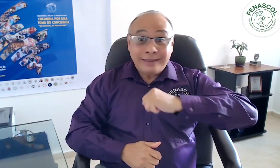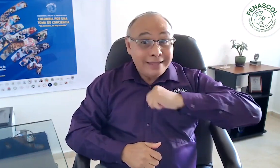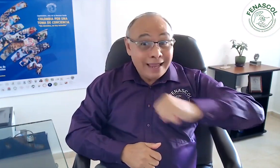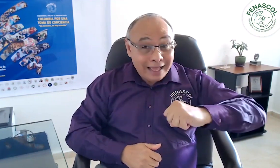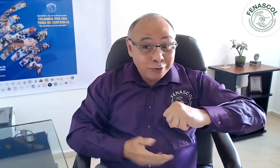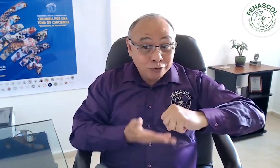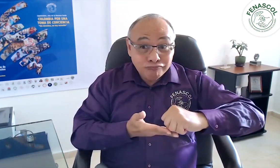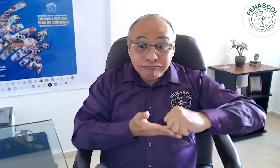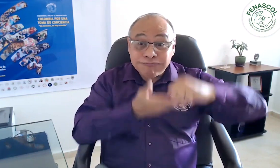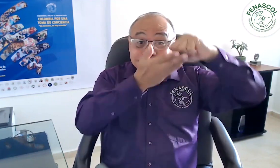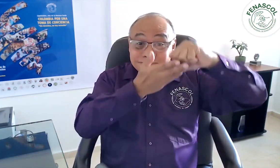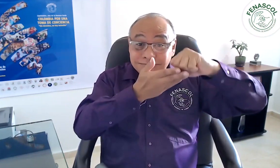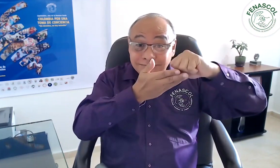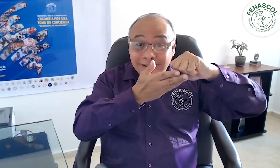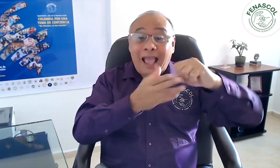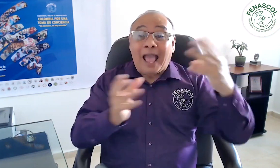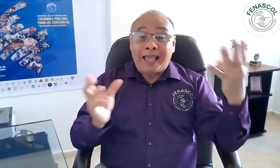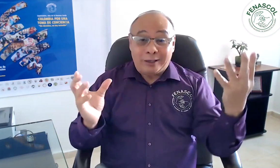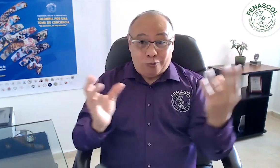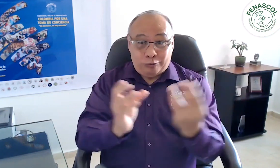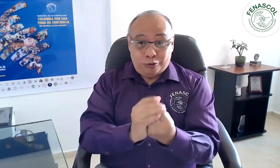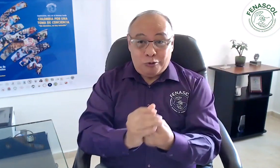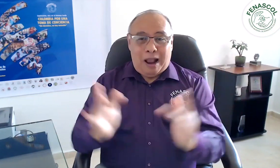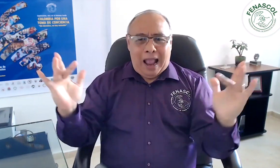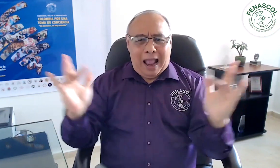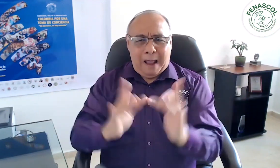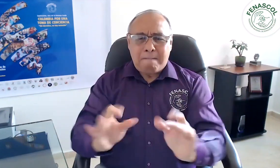Porque con derechos sí hay inclusión real.